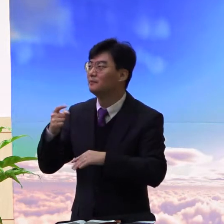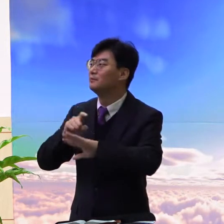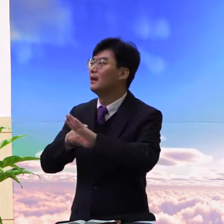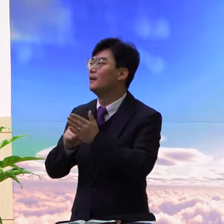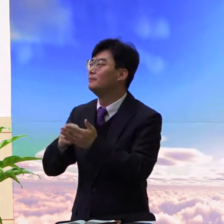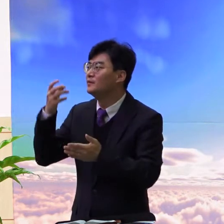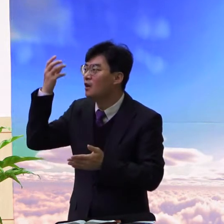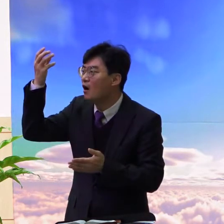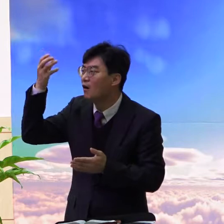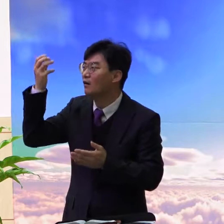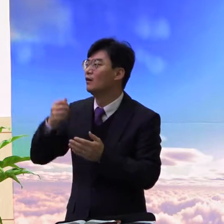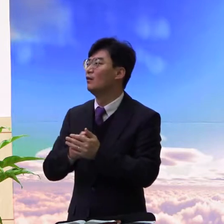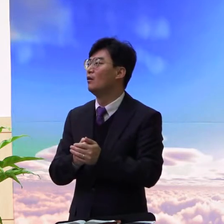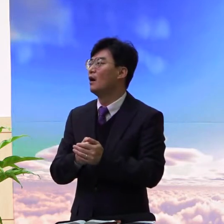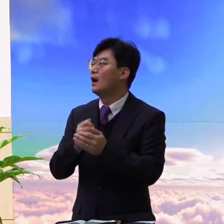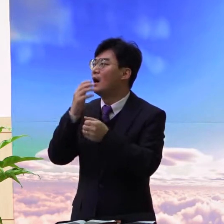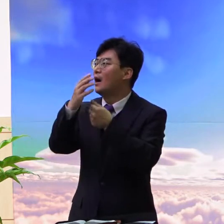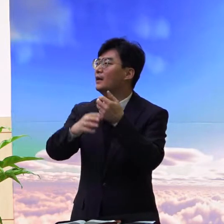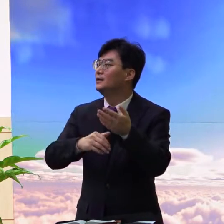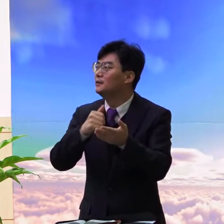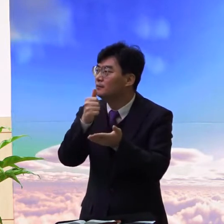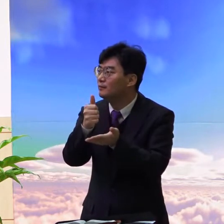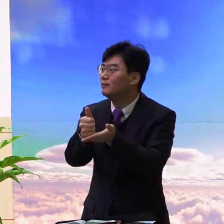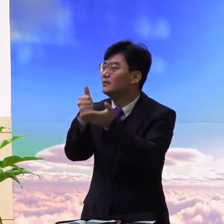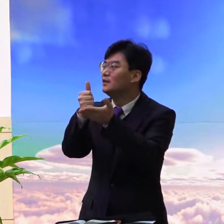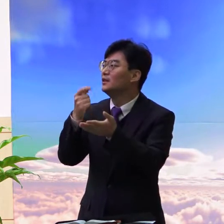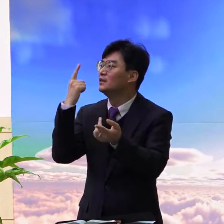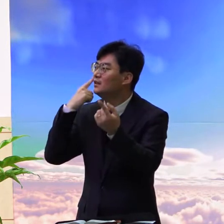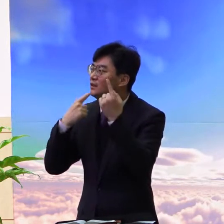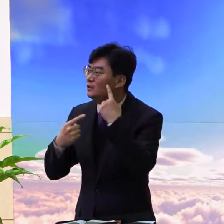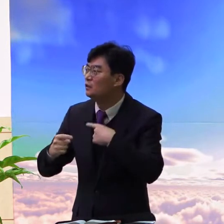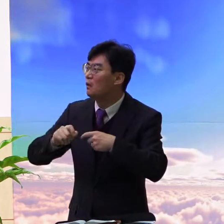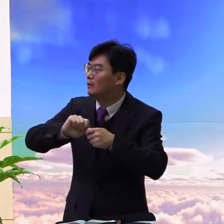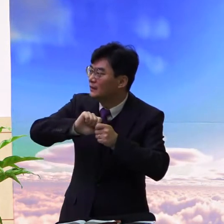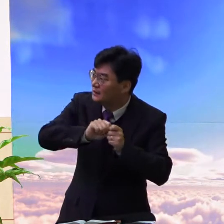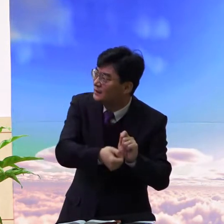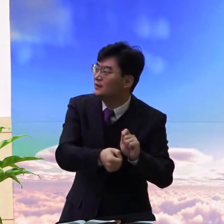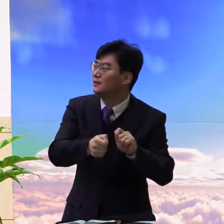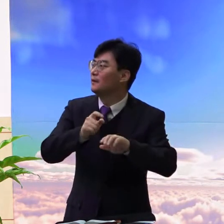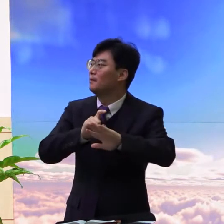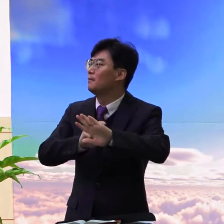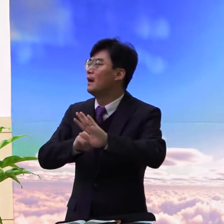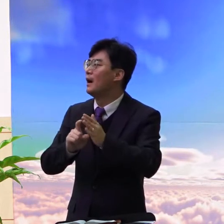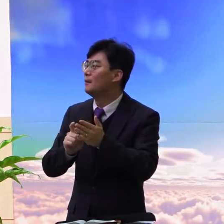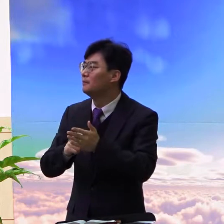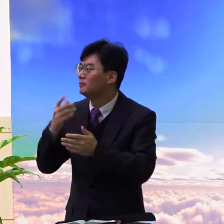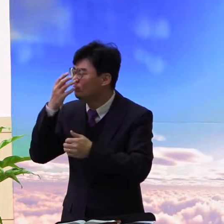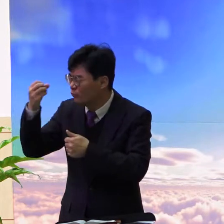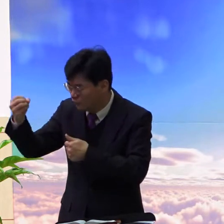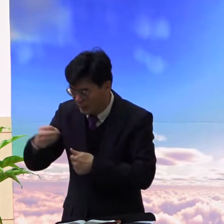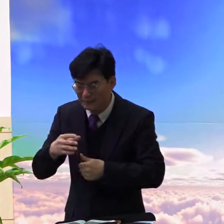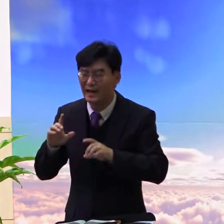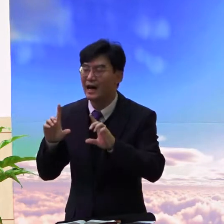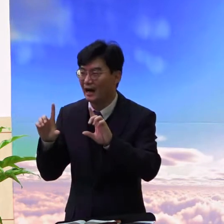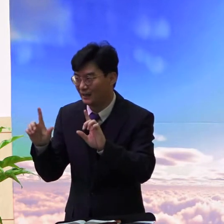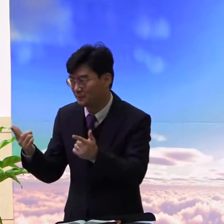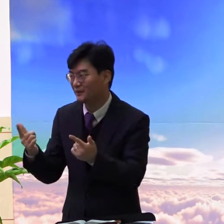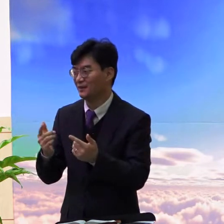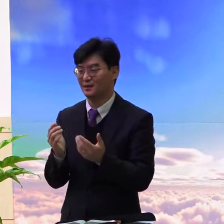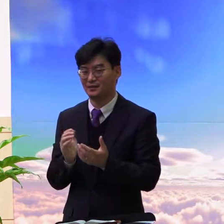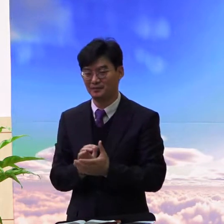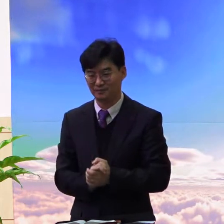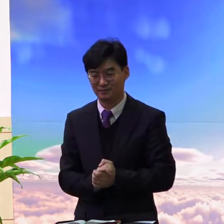심령입니다. 오 하나님, 주님은 찢겨지고 짓밟힌 마음을 멸시하지 않으십니다.